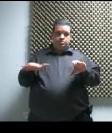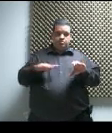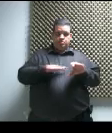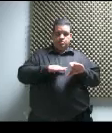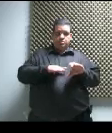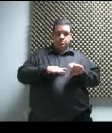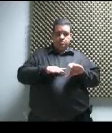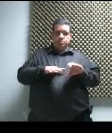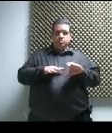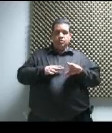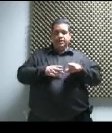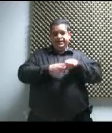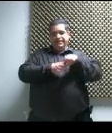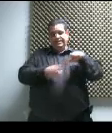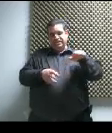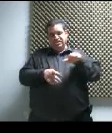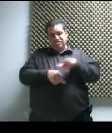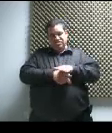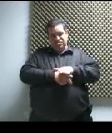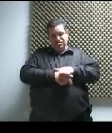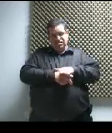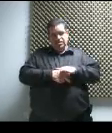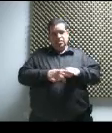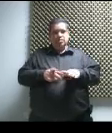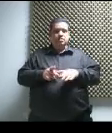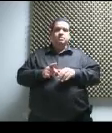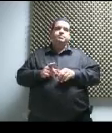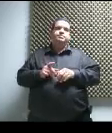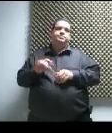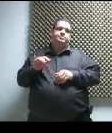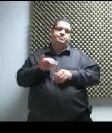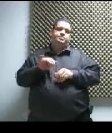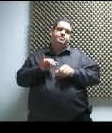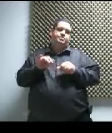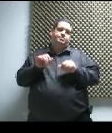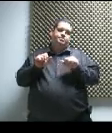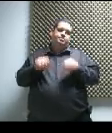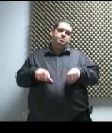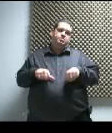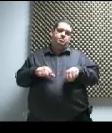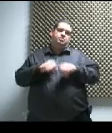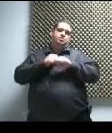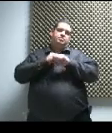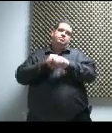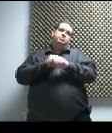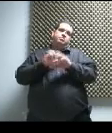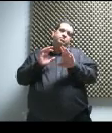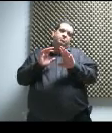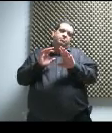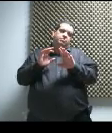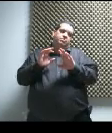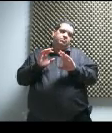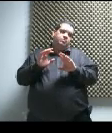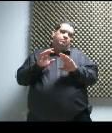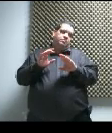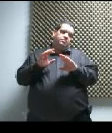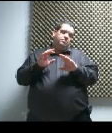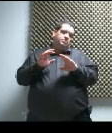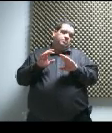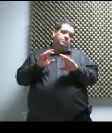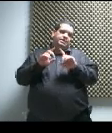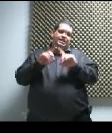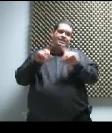ese ángulo, dentro, te podías aguarecer, Ese es el famoso triángulo de la vida.